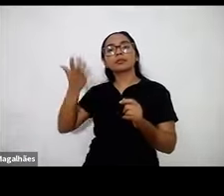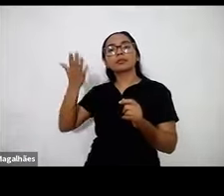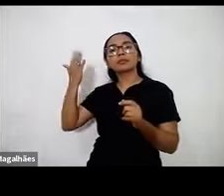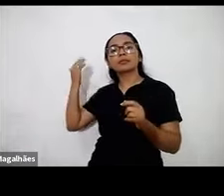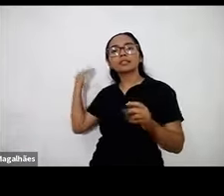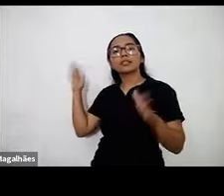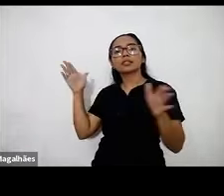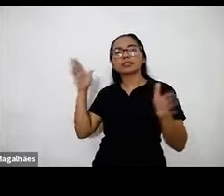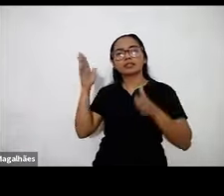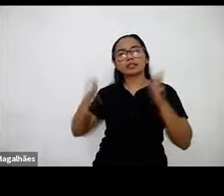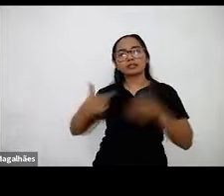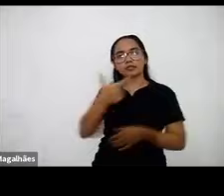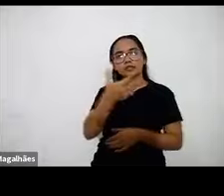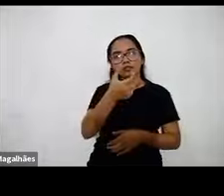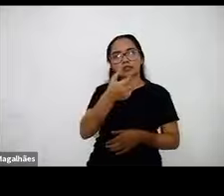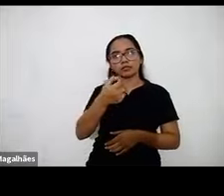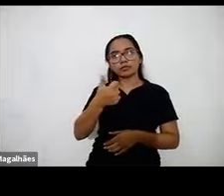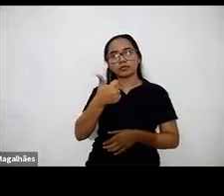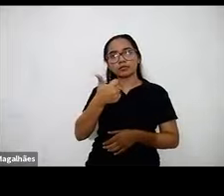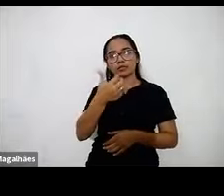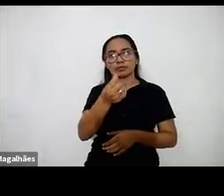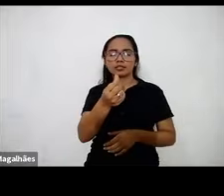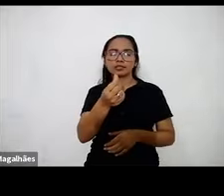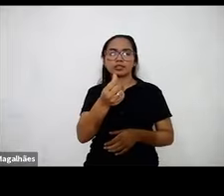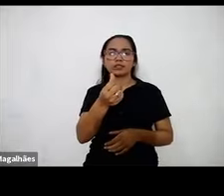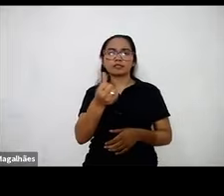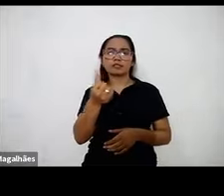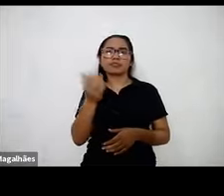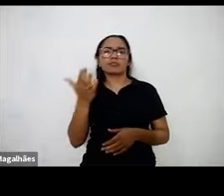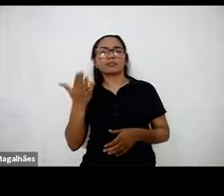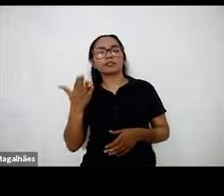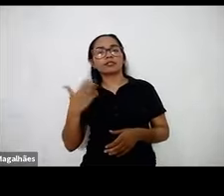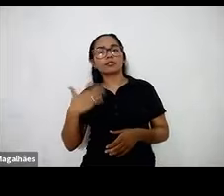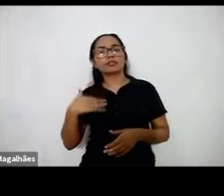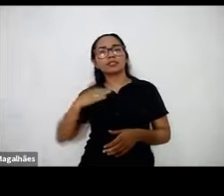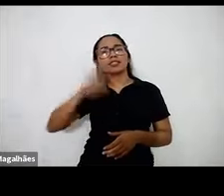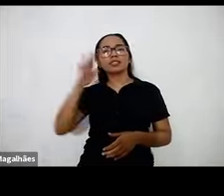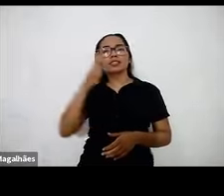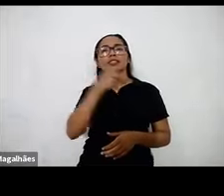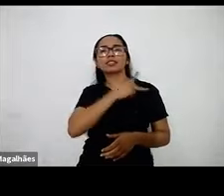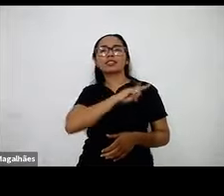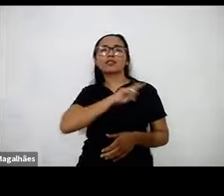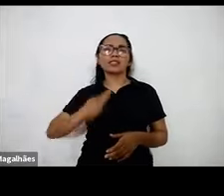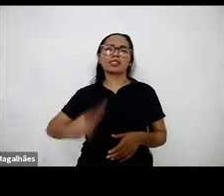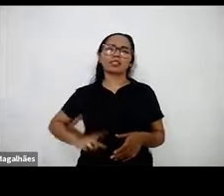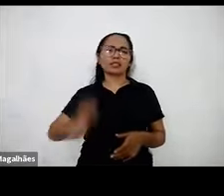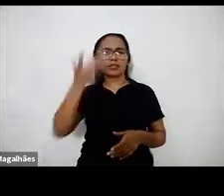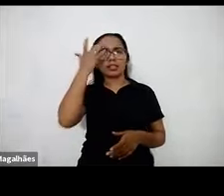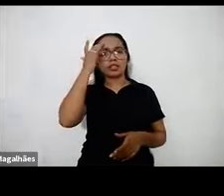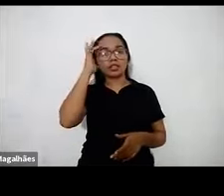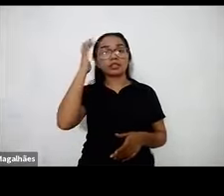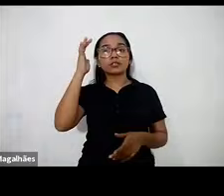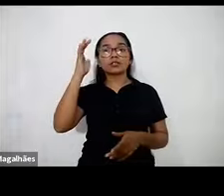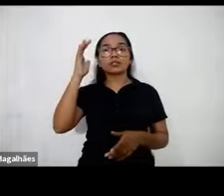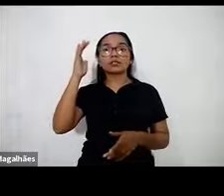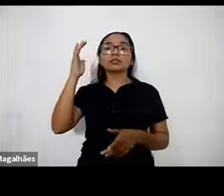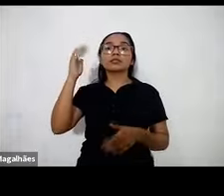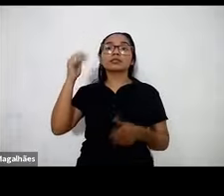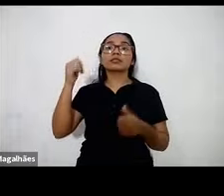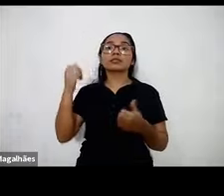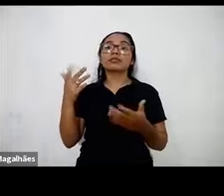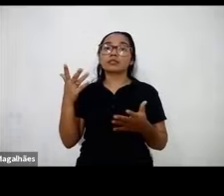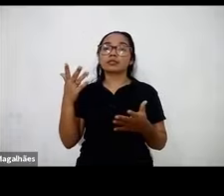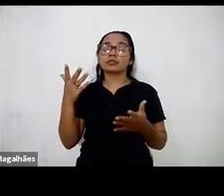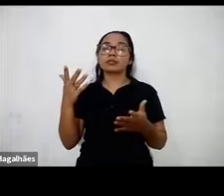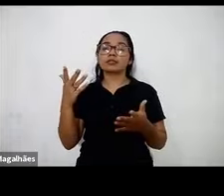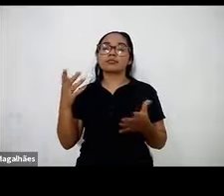alguns candidatos a vereadores, também prefeitos, governadores. Sempre nesse processo, a gente, enquanto movimento, a gente constrói um